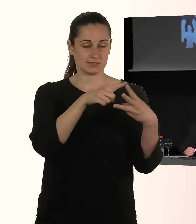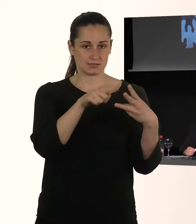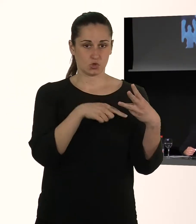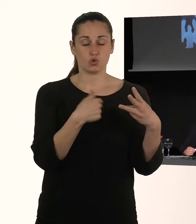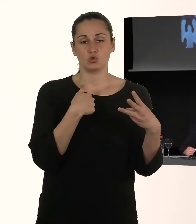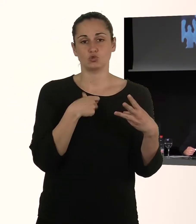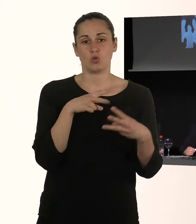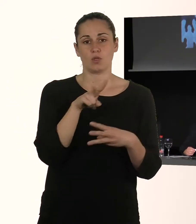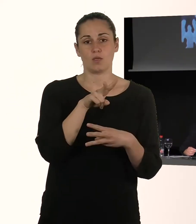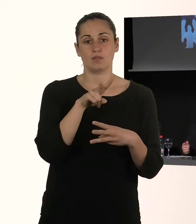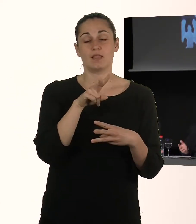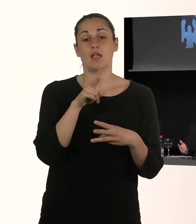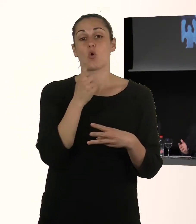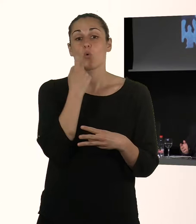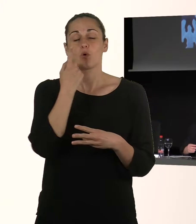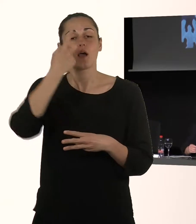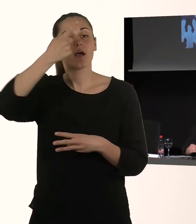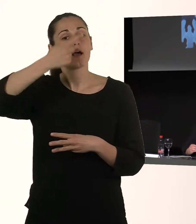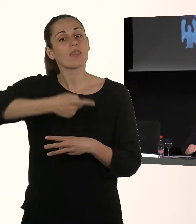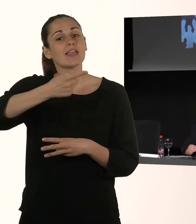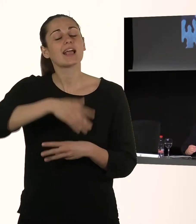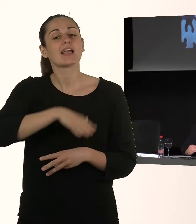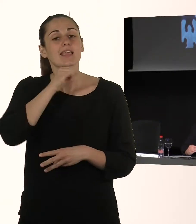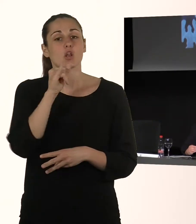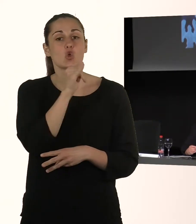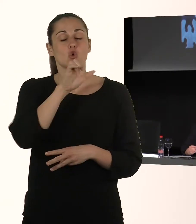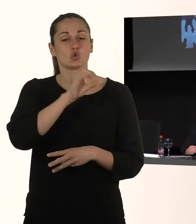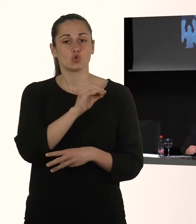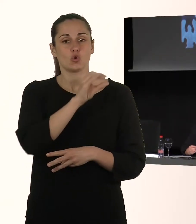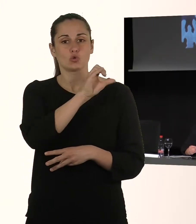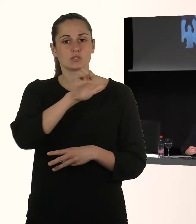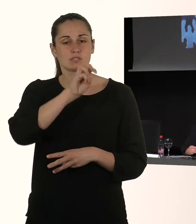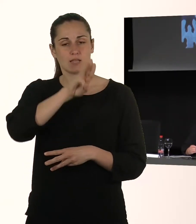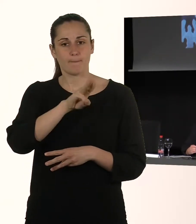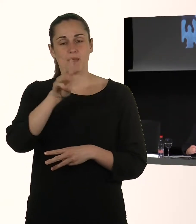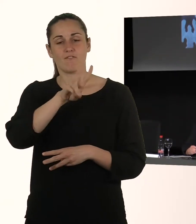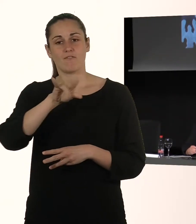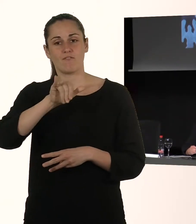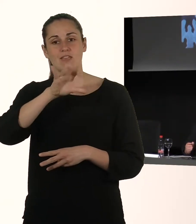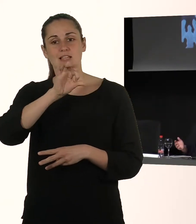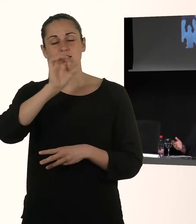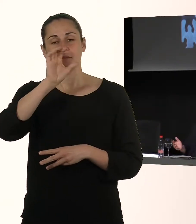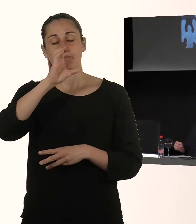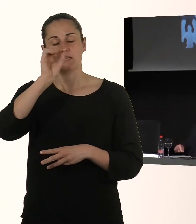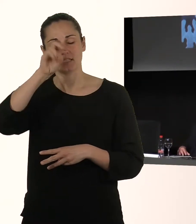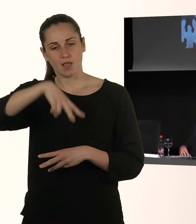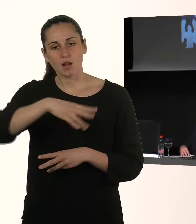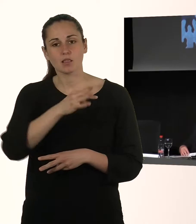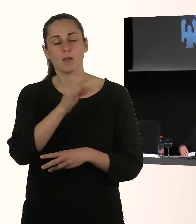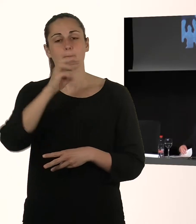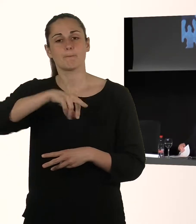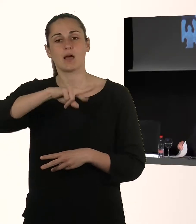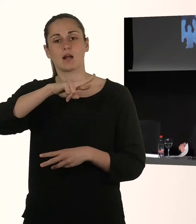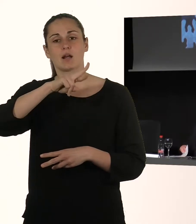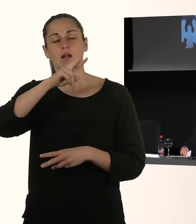Marqués y bueno, básicamente... Casi. Y bueno, pues nada,